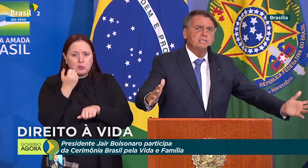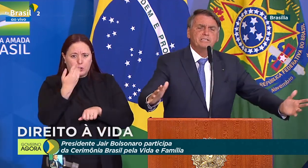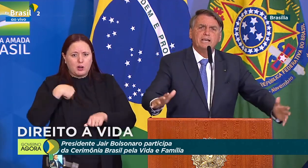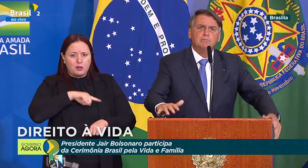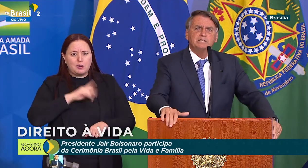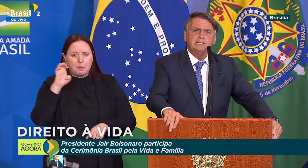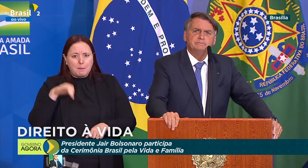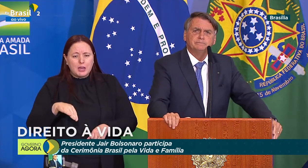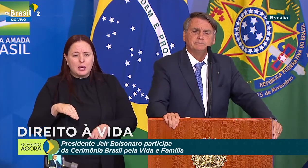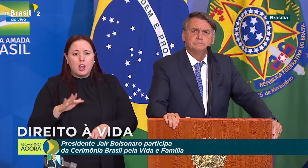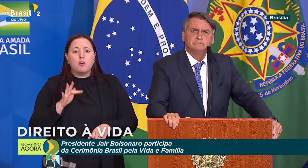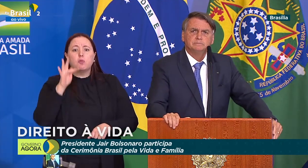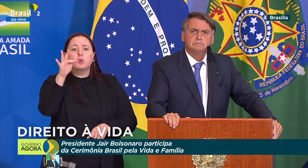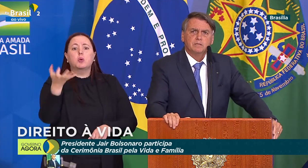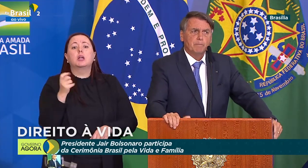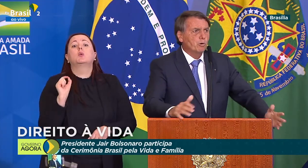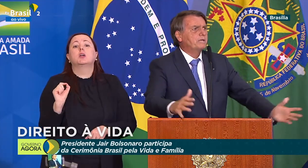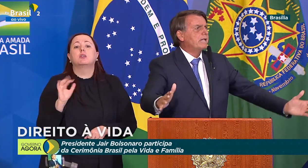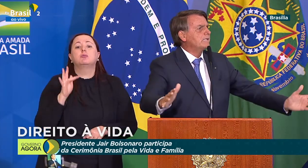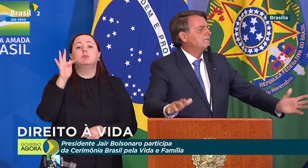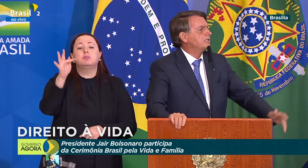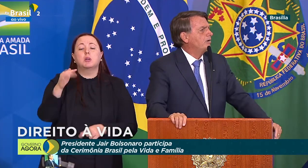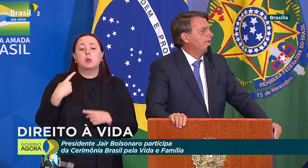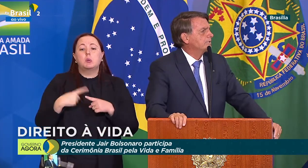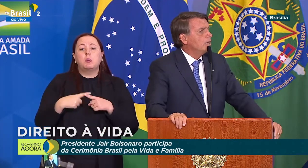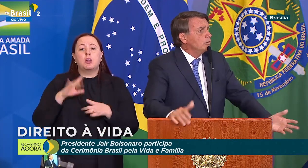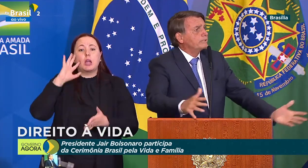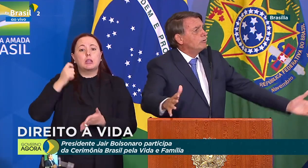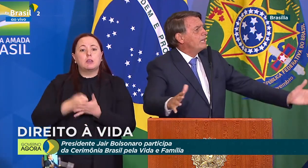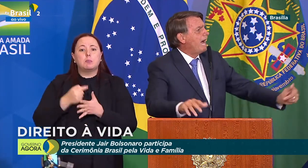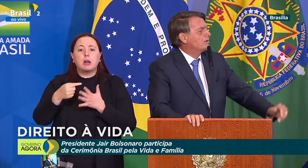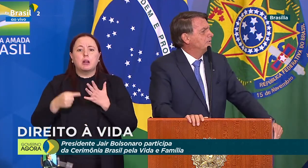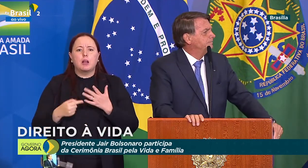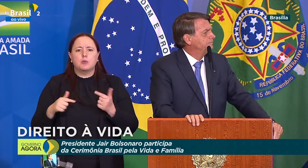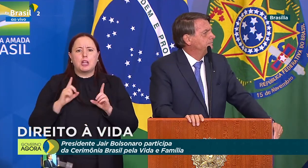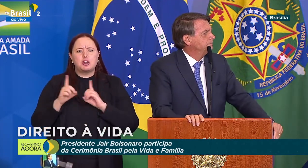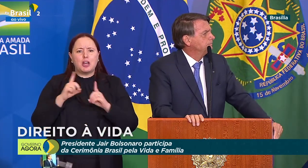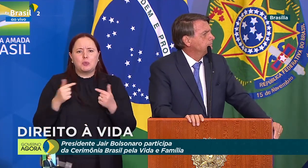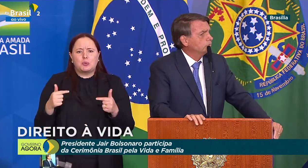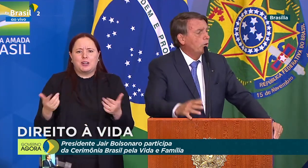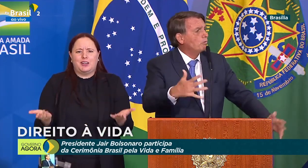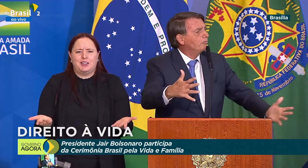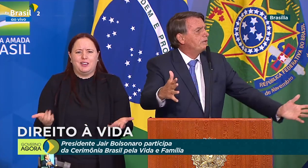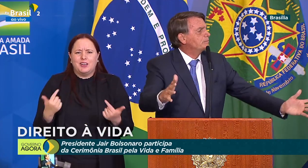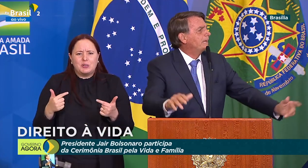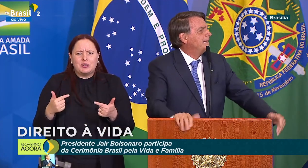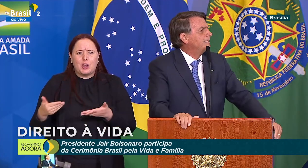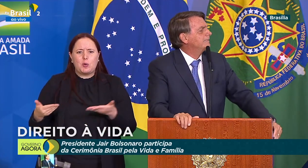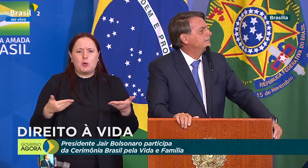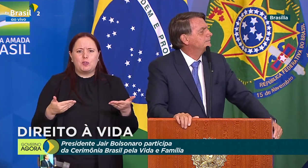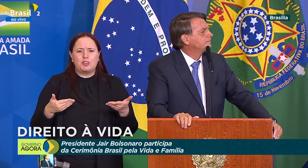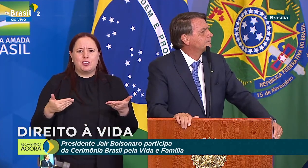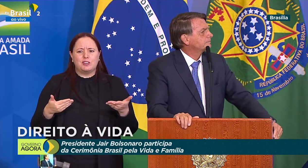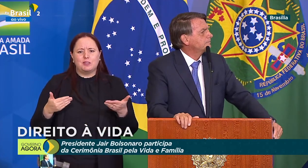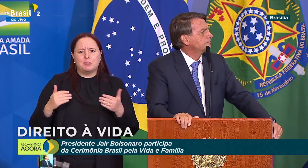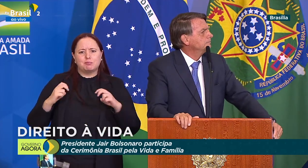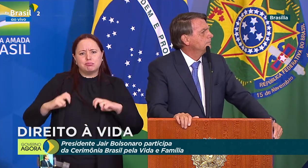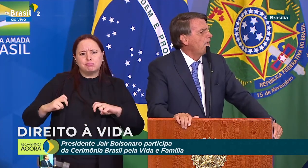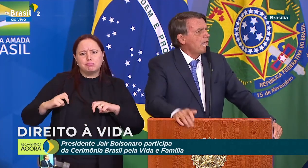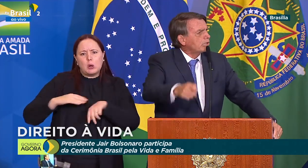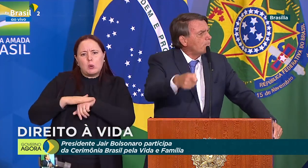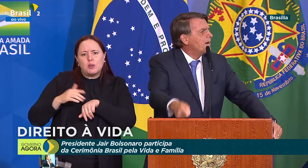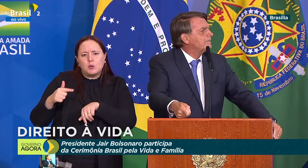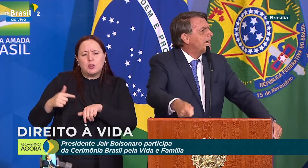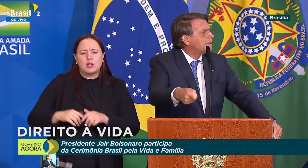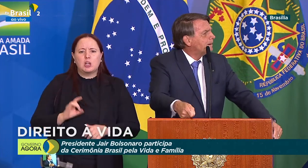para onde queremos ir porque essa decisões Não temos diálogo não tem um convite para nada